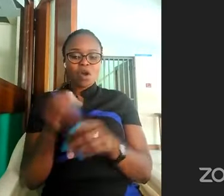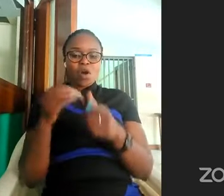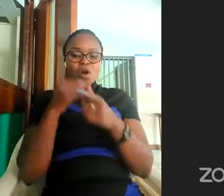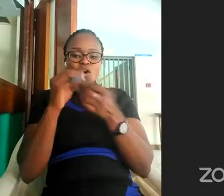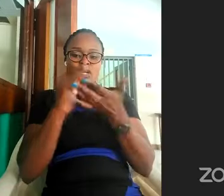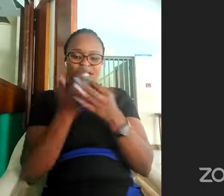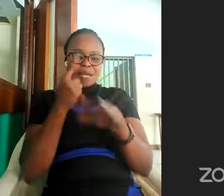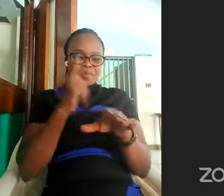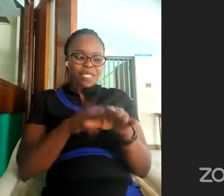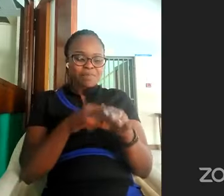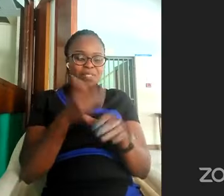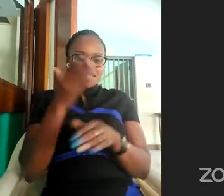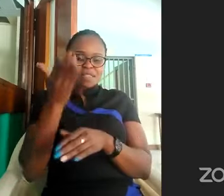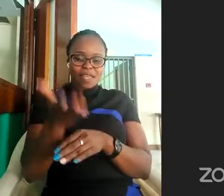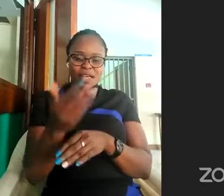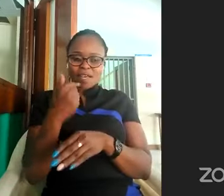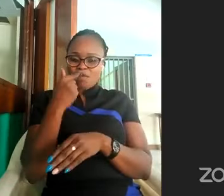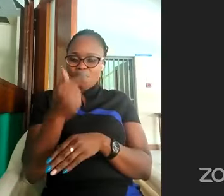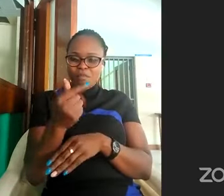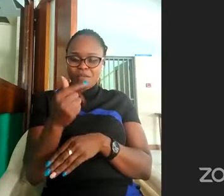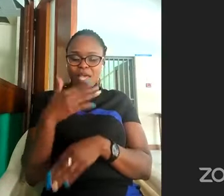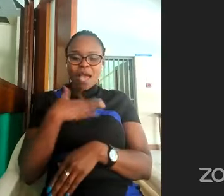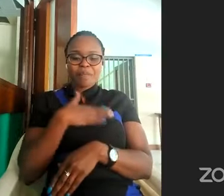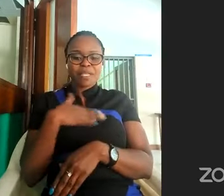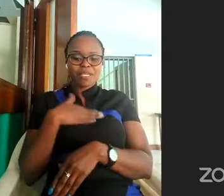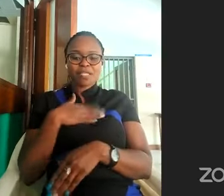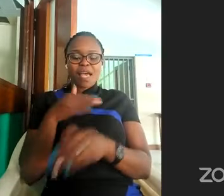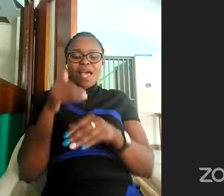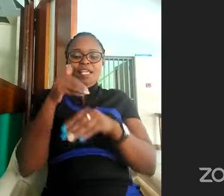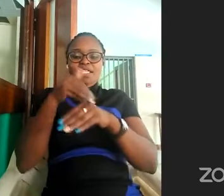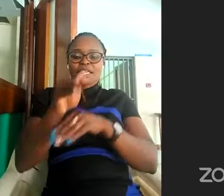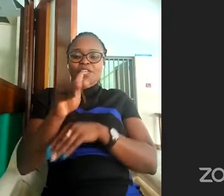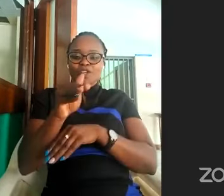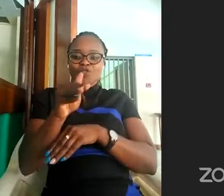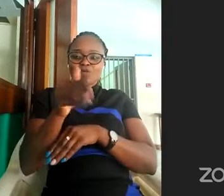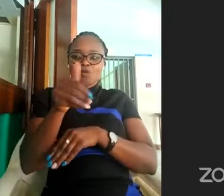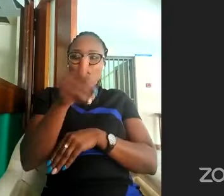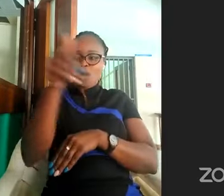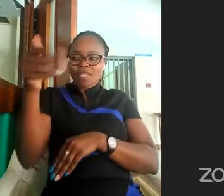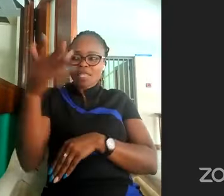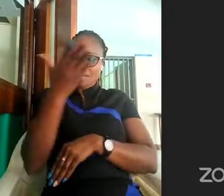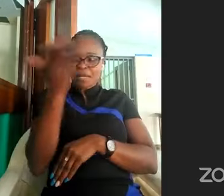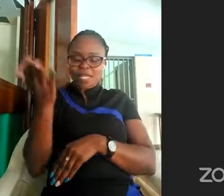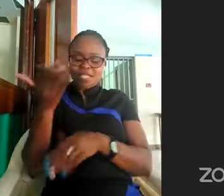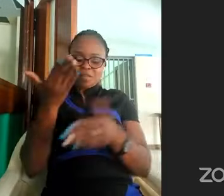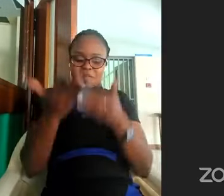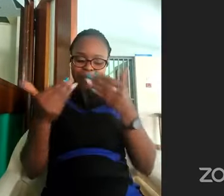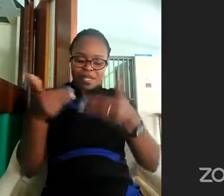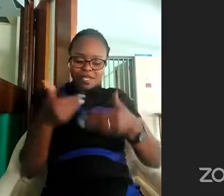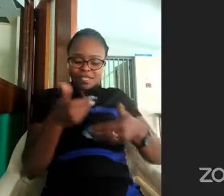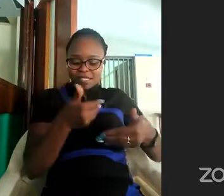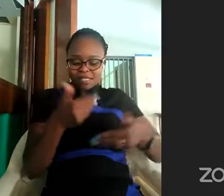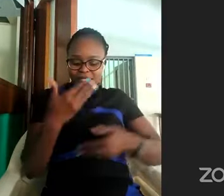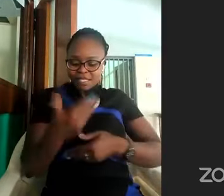wanakuhurumia, wanakuambia wacha tukutume direct kwa children's court. Ukienda kwa children's court, mwanamke